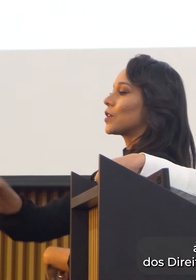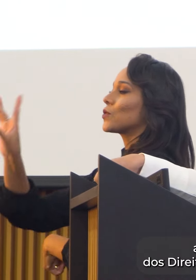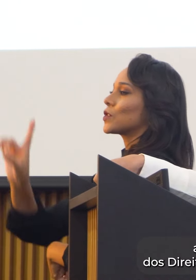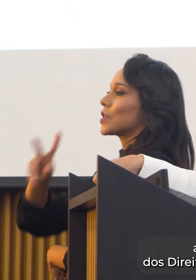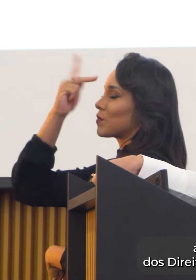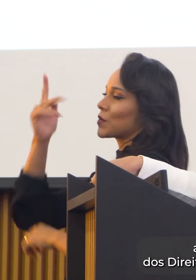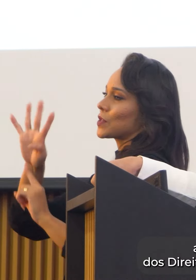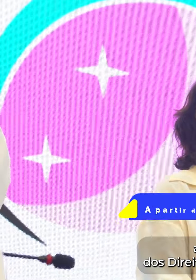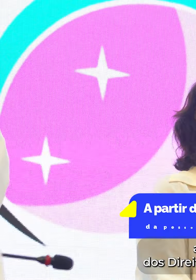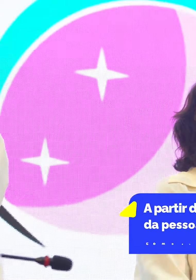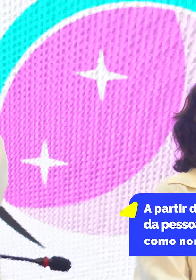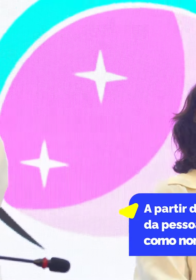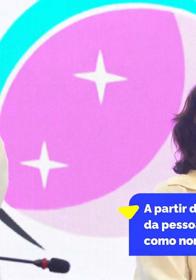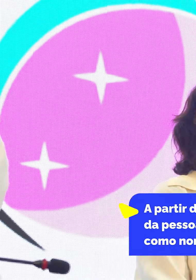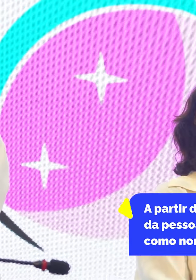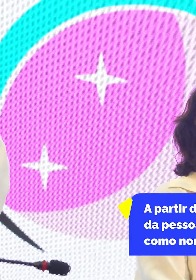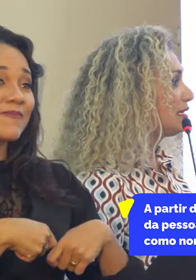Pessoas LGBTQIA+.